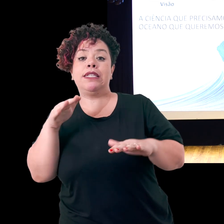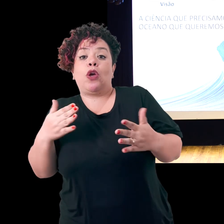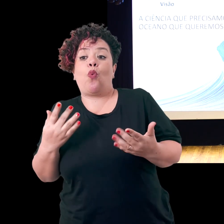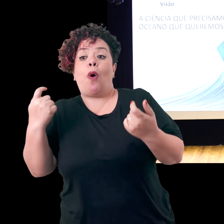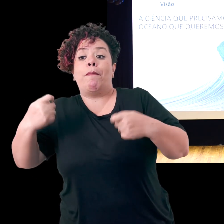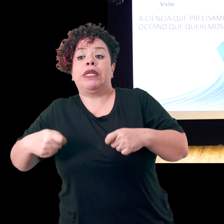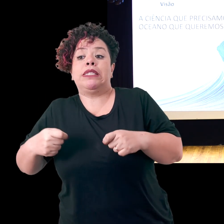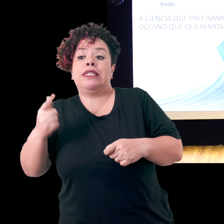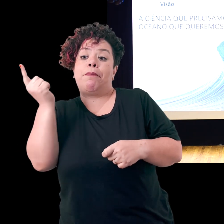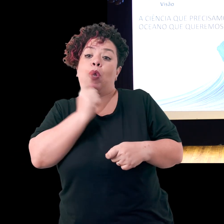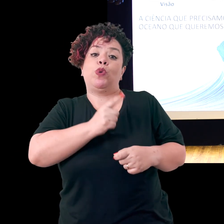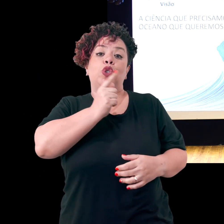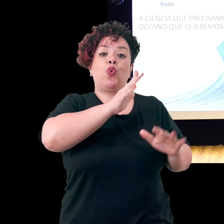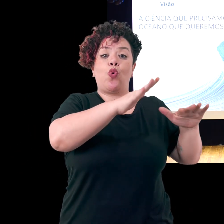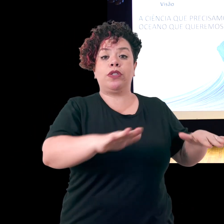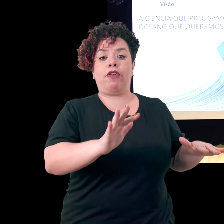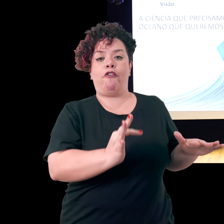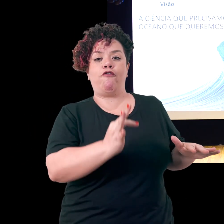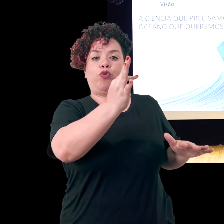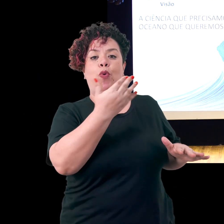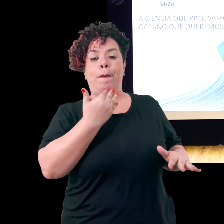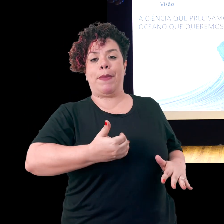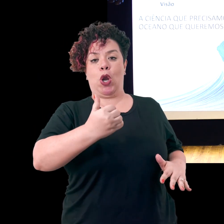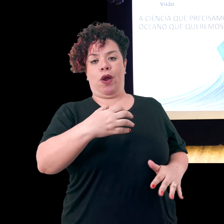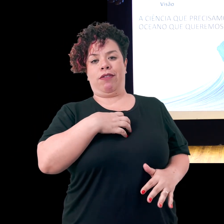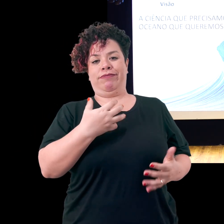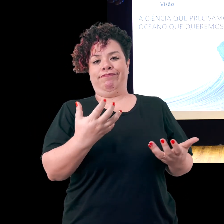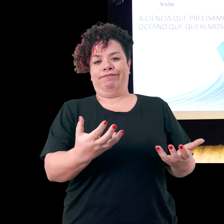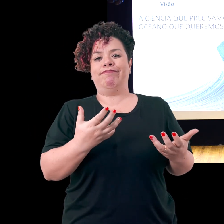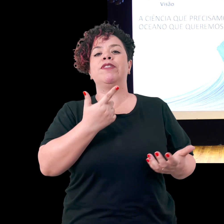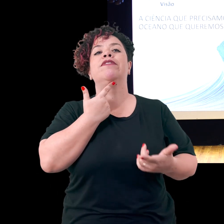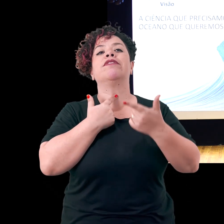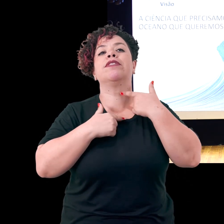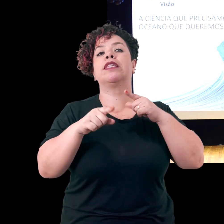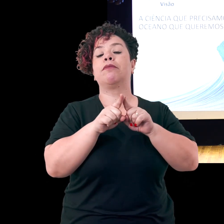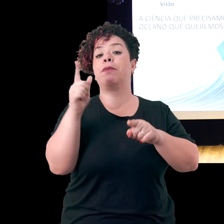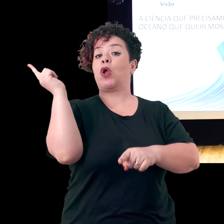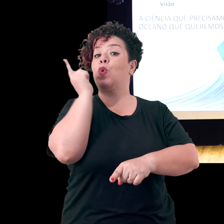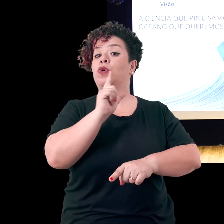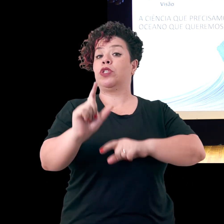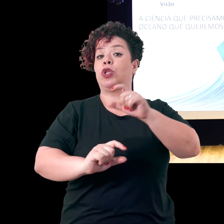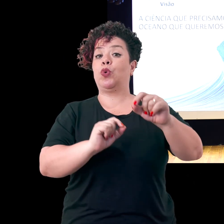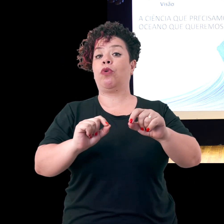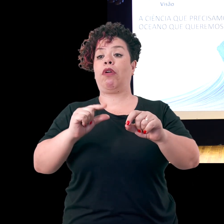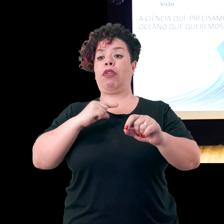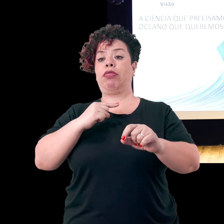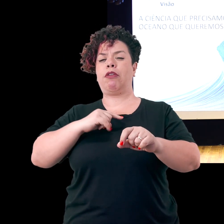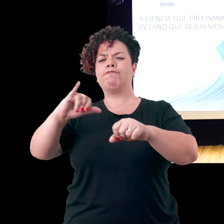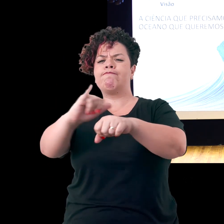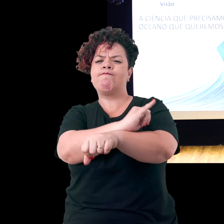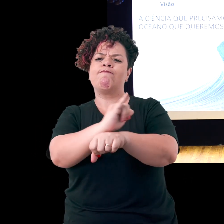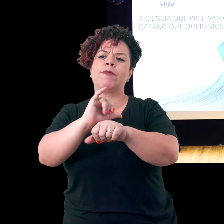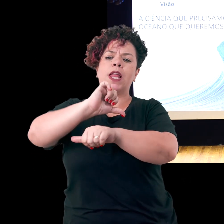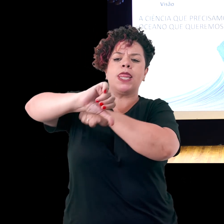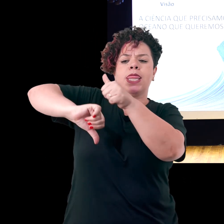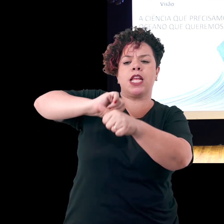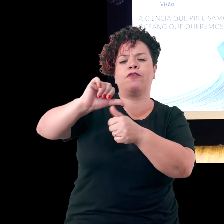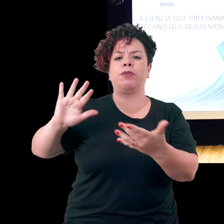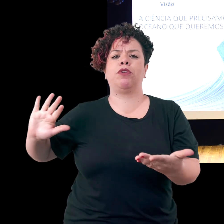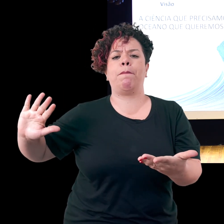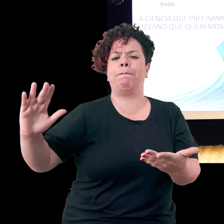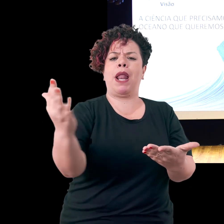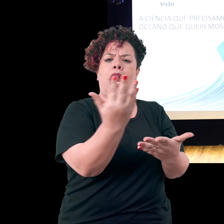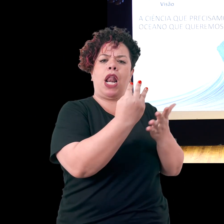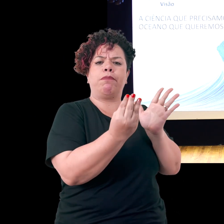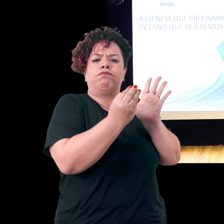o oceano que queremos, e uma missão de catalisar soluções transformadoras com base na